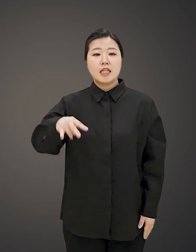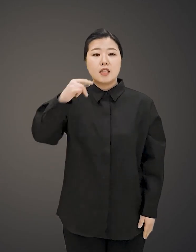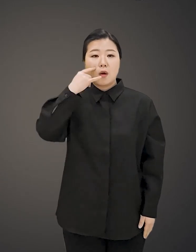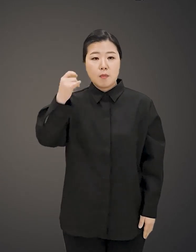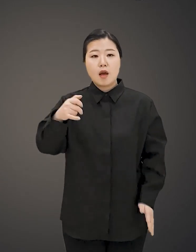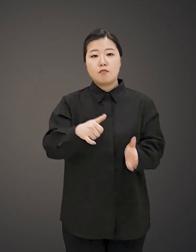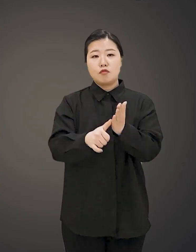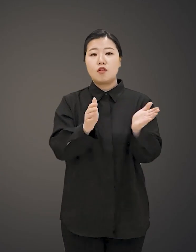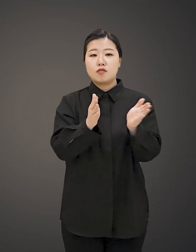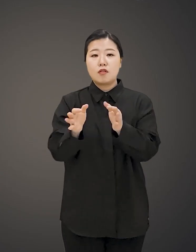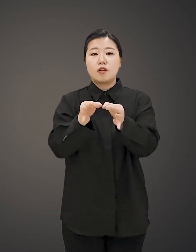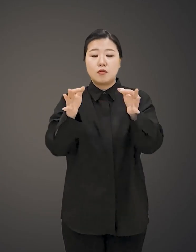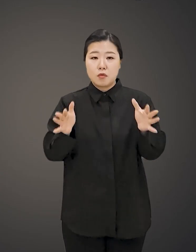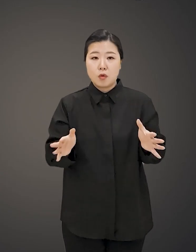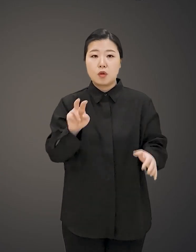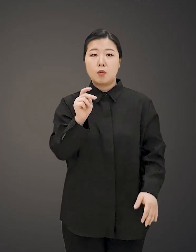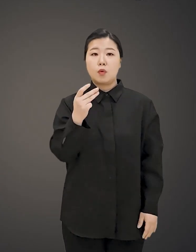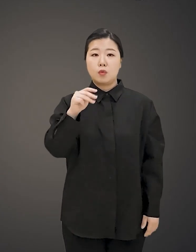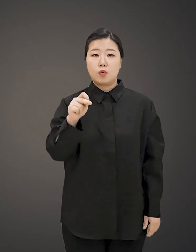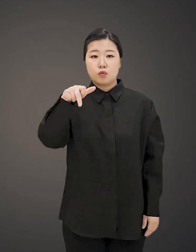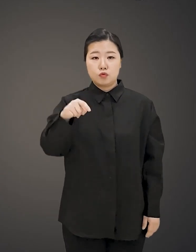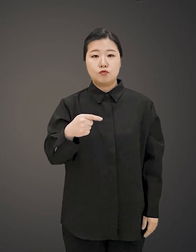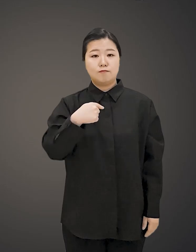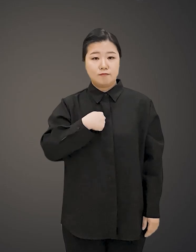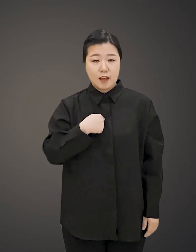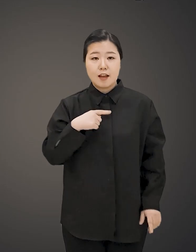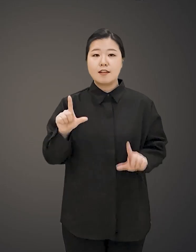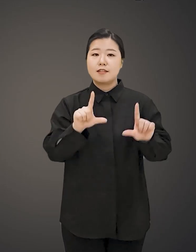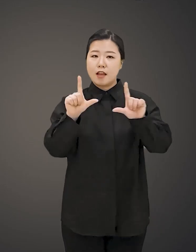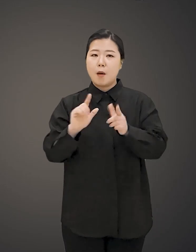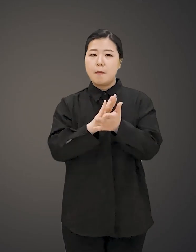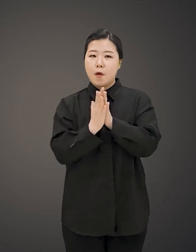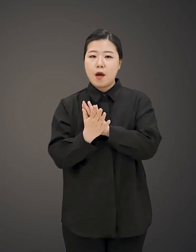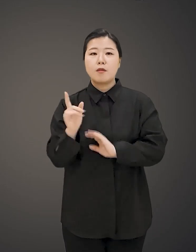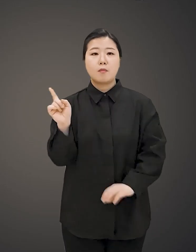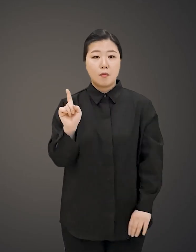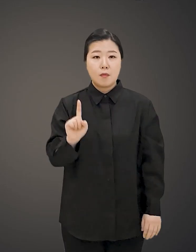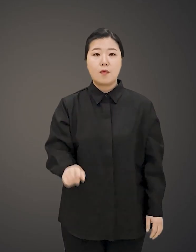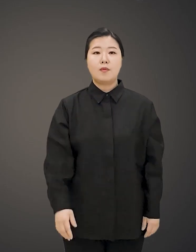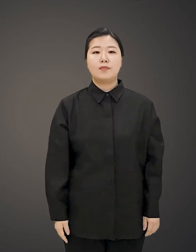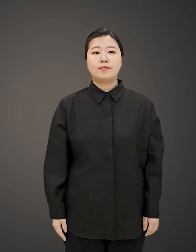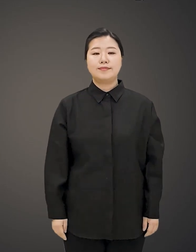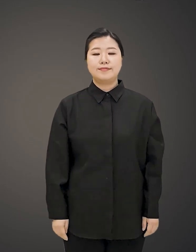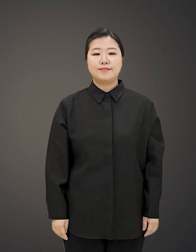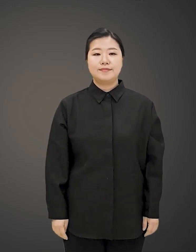시어머니의 유품 정리를 통해 모토쿠의 삶에는 어떤 변화가 있을까?